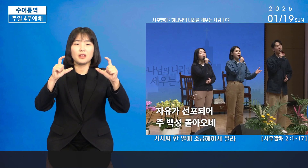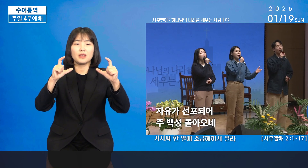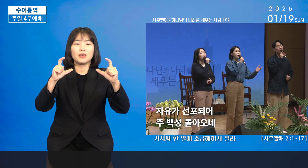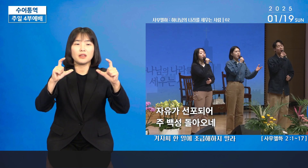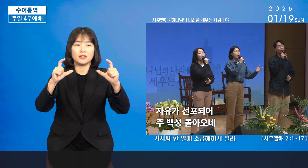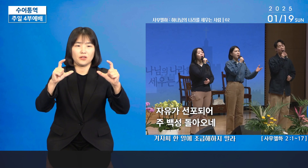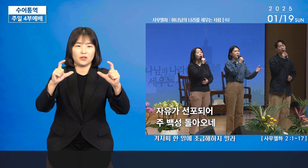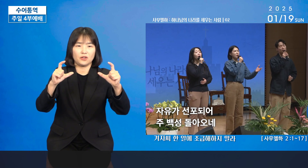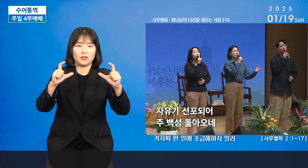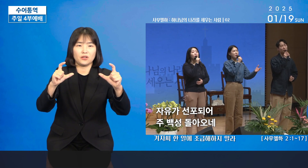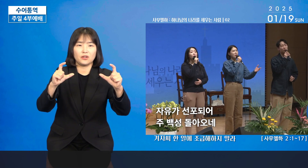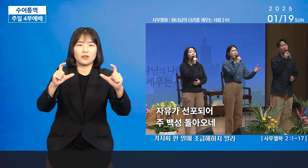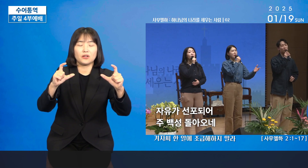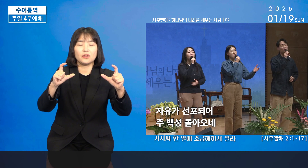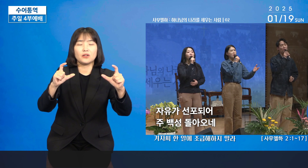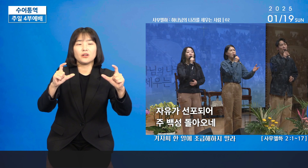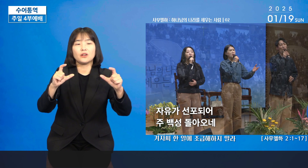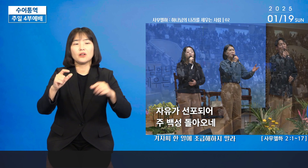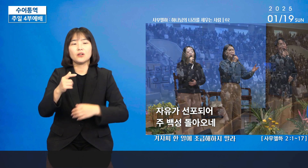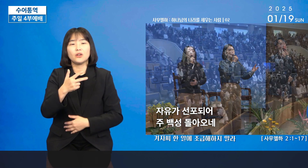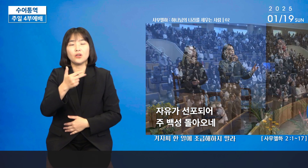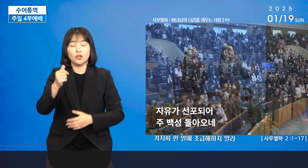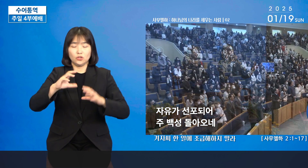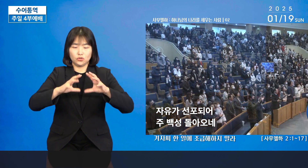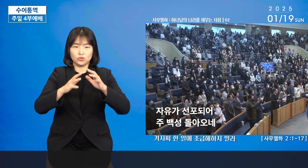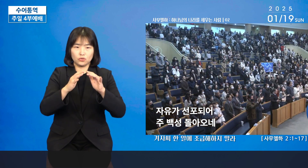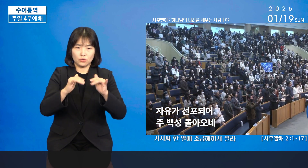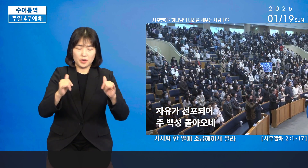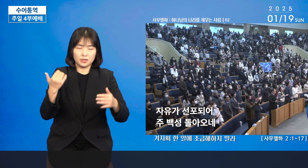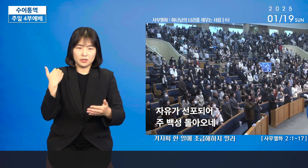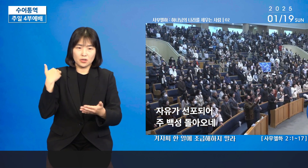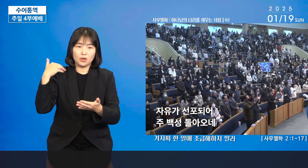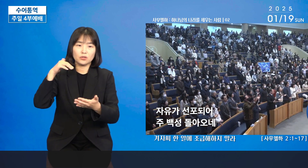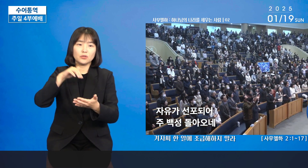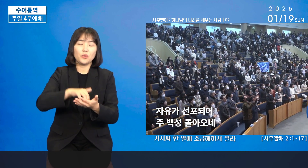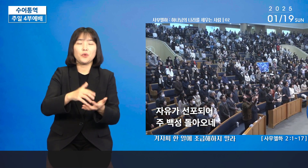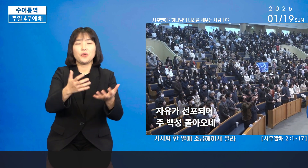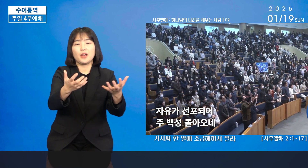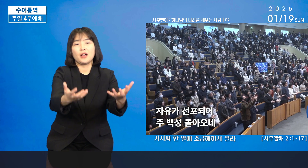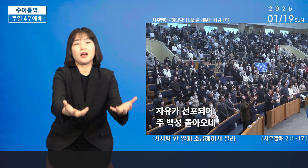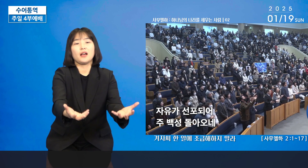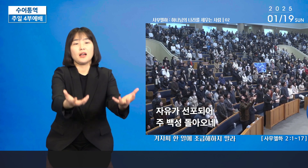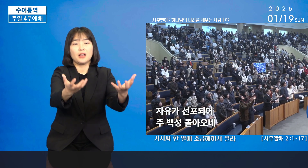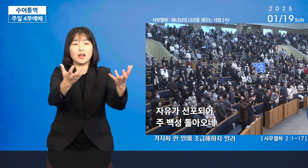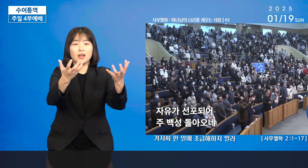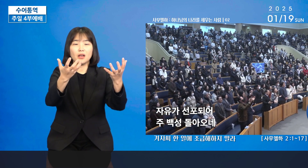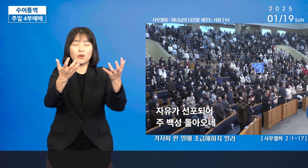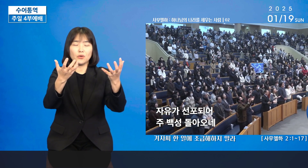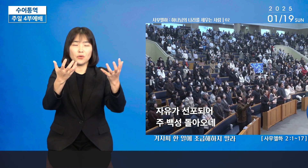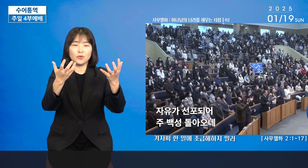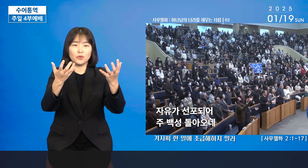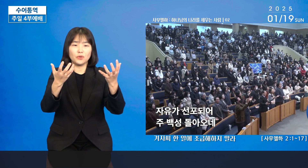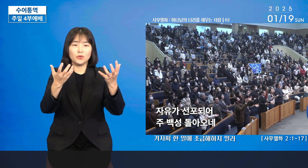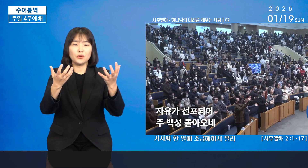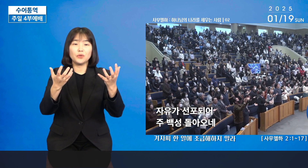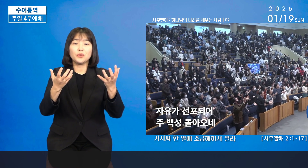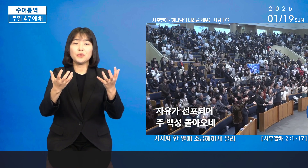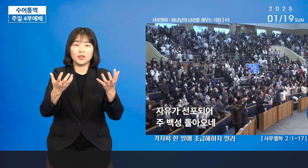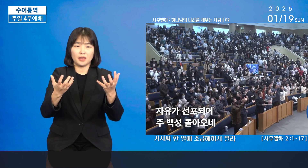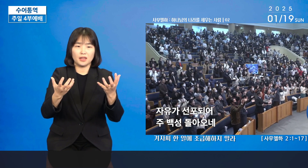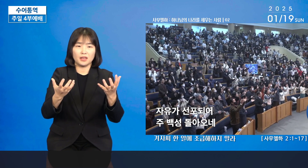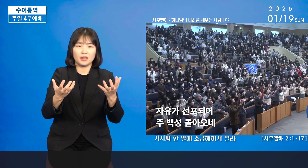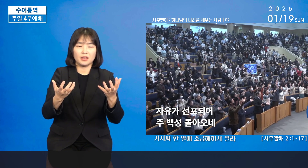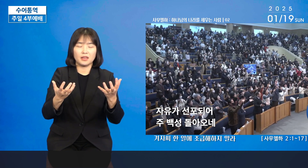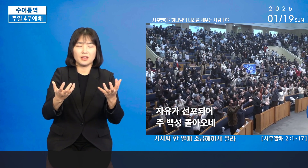선포돼 주 백성 돌아오네. 주 백성 돌아 손 들고 찬양합니다. 하나님